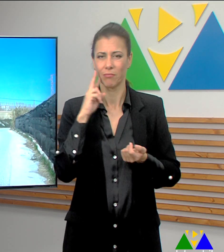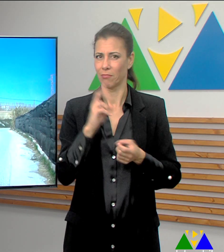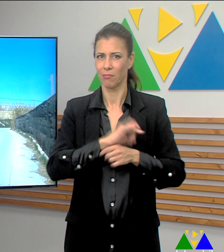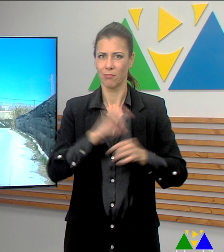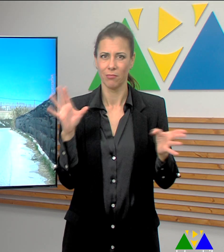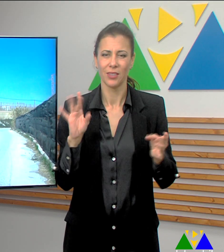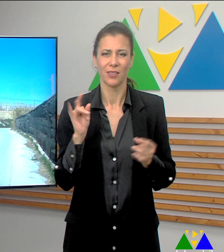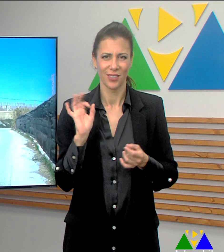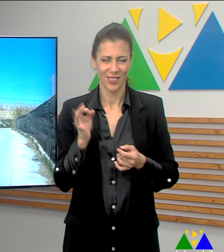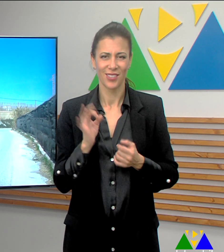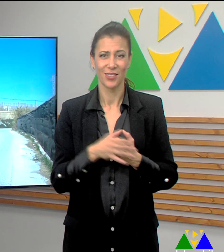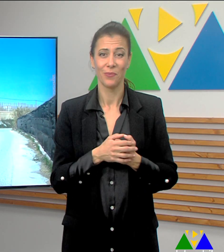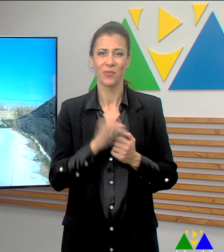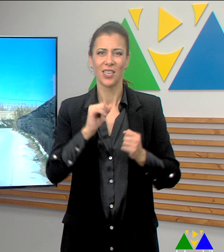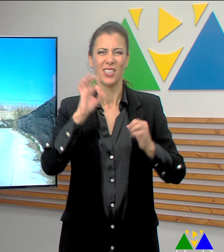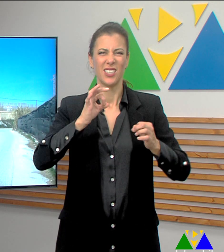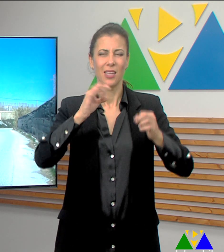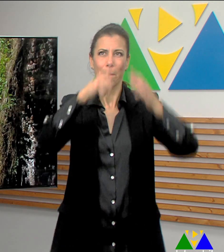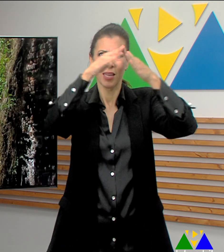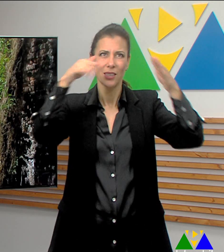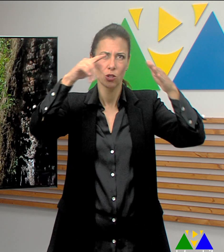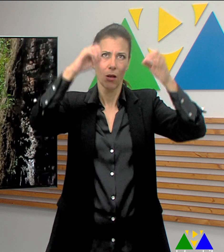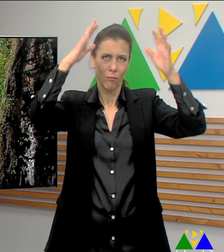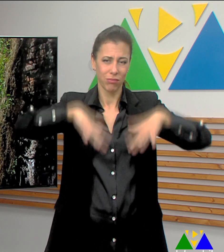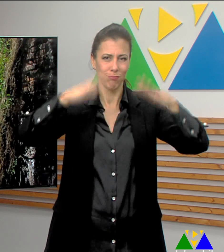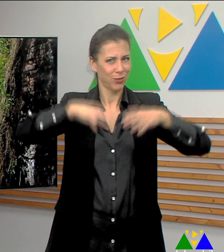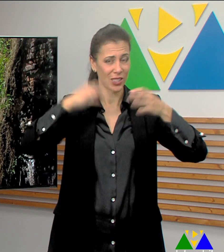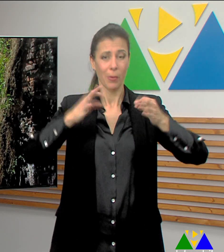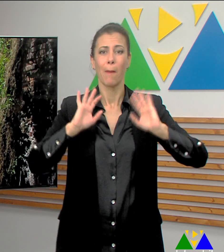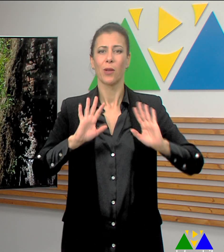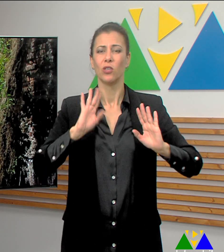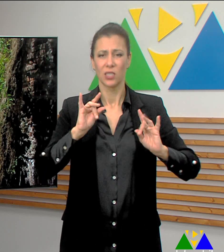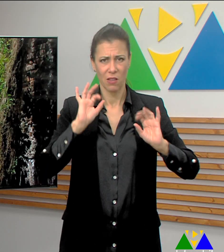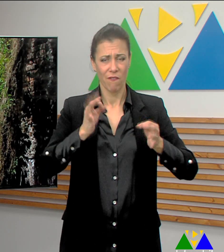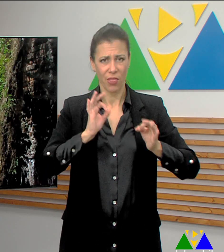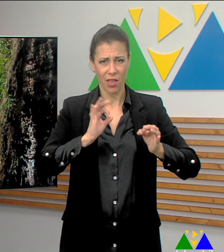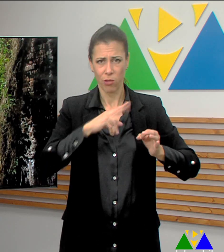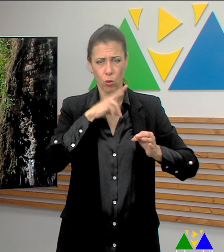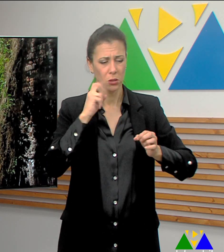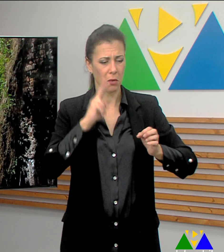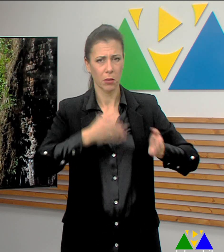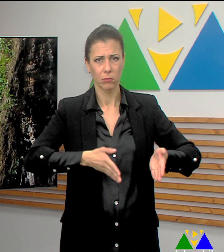ha conservado. Sí, el techo siempre es el primero que se hunde, ¿no? Pero sí que es verdad que se ha conservado, pues,